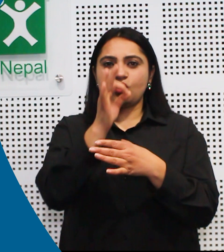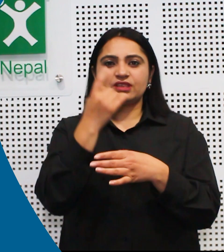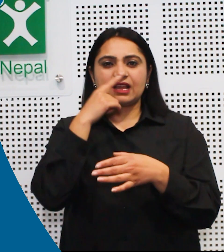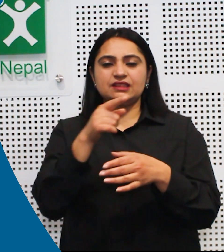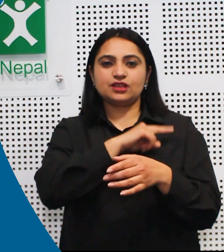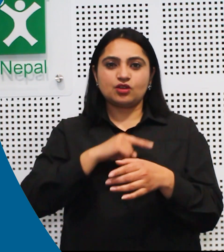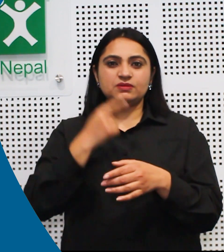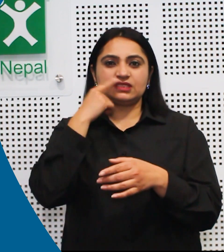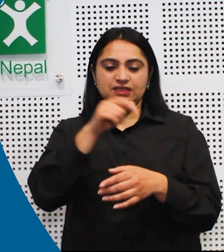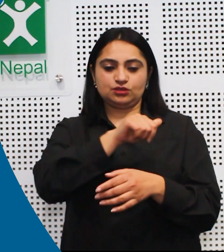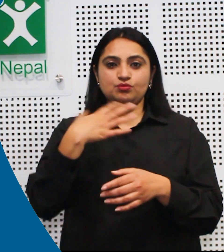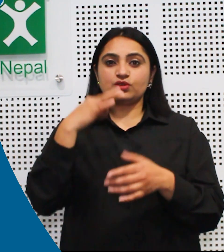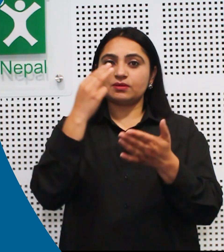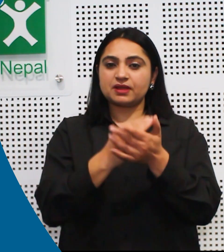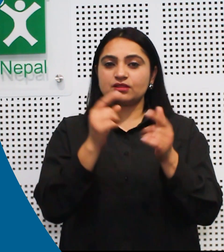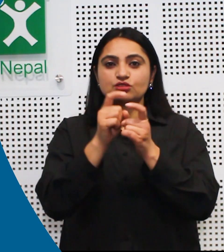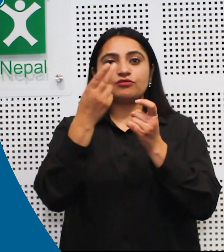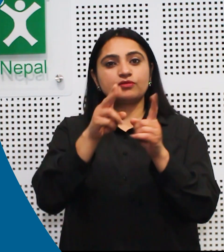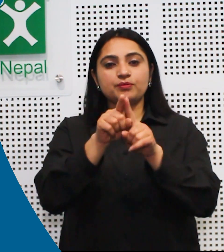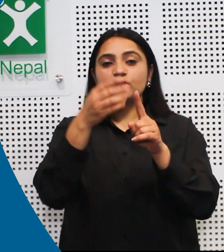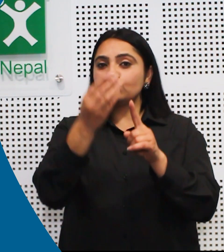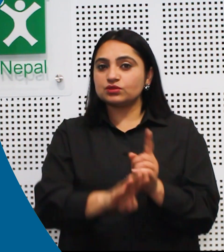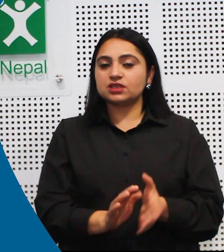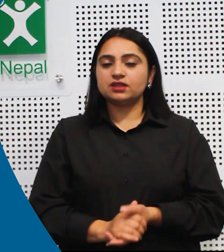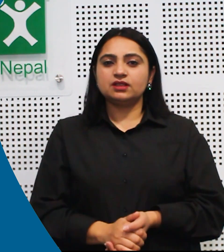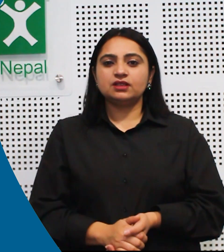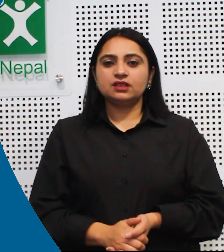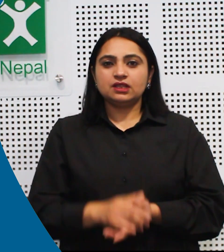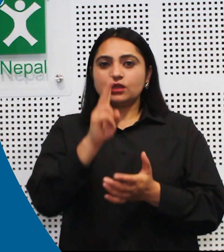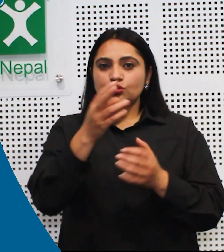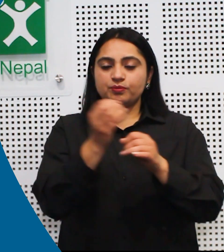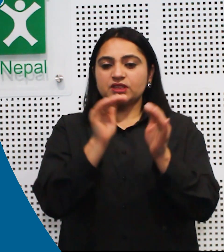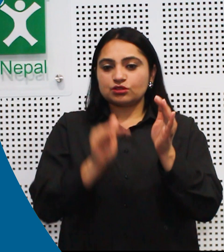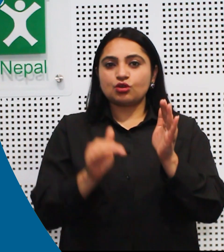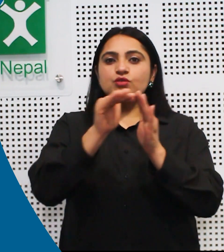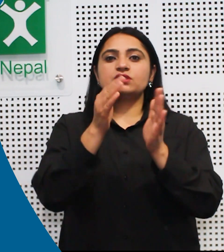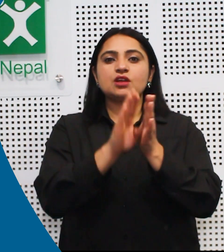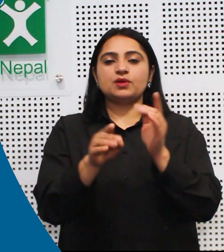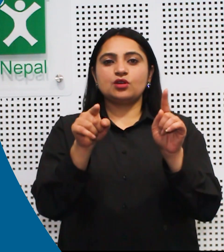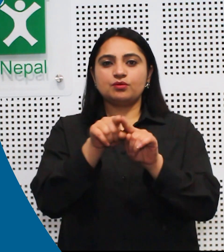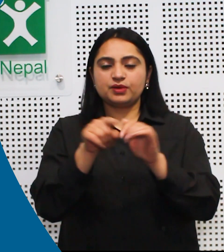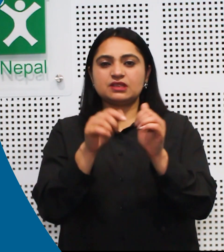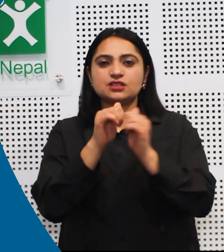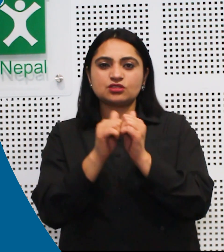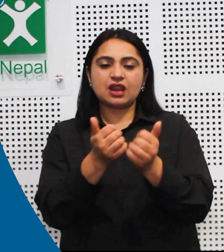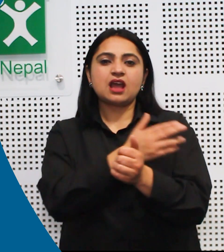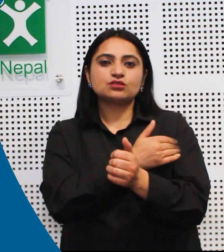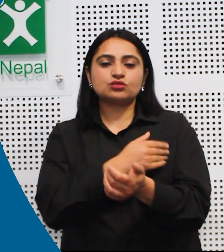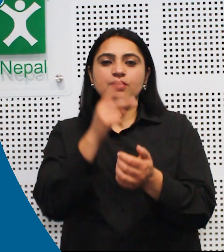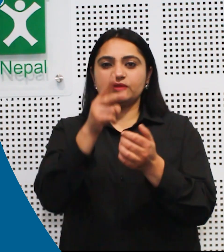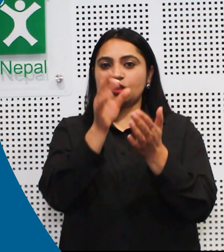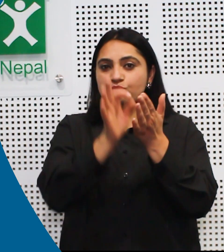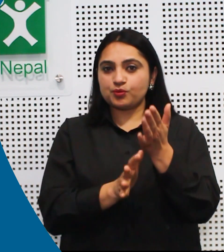कर्मचारीदेखि जनप्रतिनिधिको बीचमा मात्रै छलफल भए पनि हुन्छ होइन, त्योभन्दा तल्लो स्तरबाट पनि सुझाव र त्यहाँको